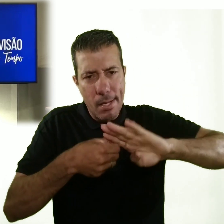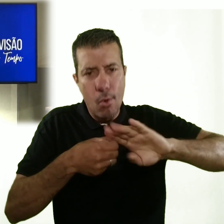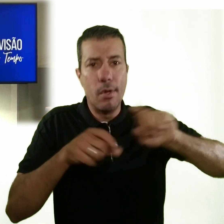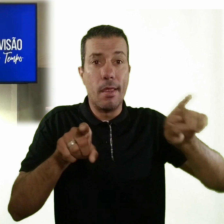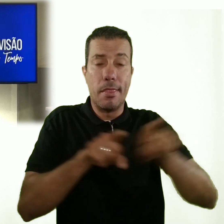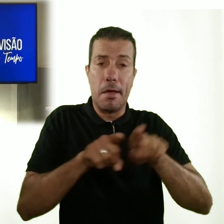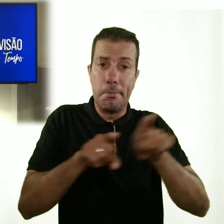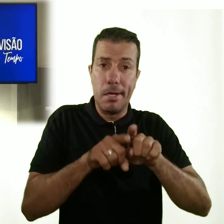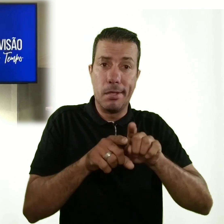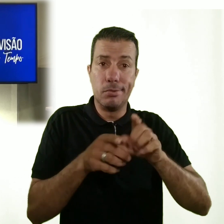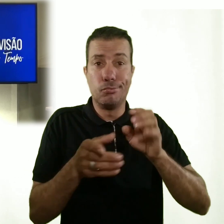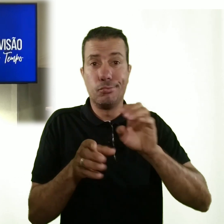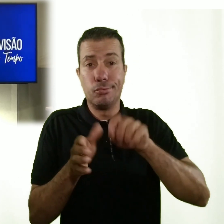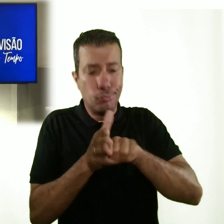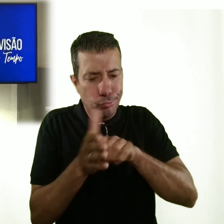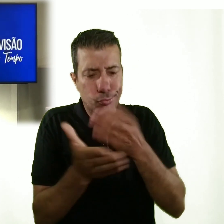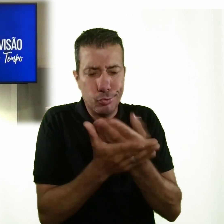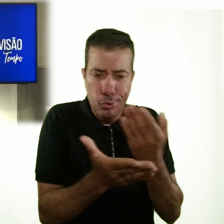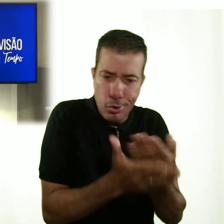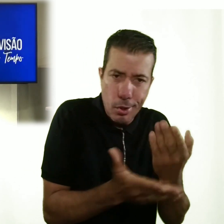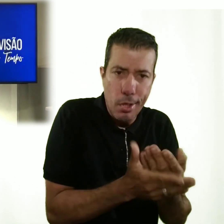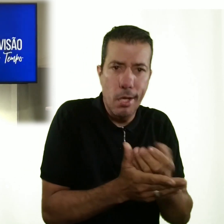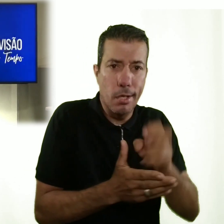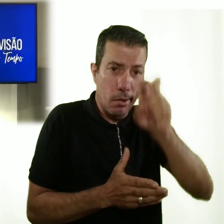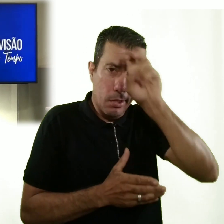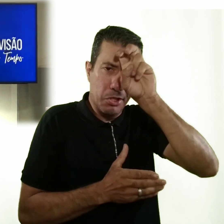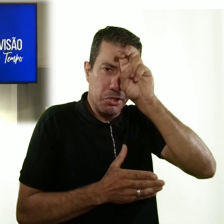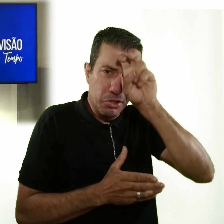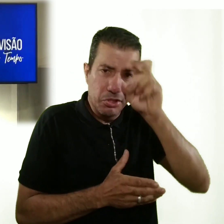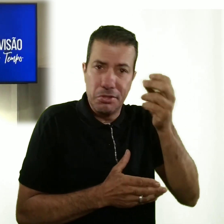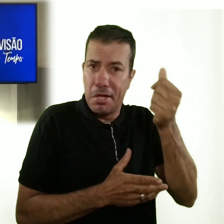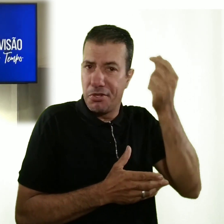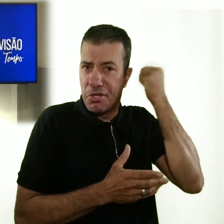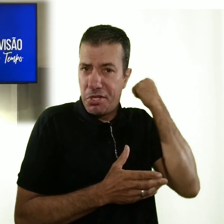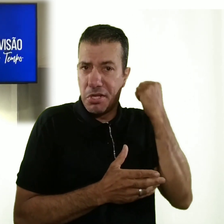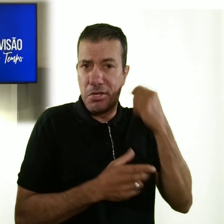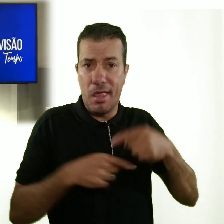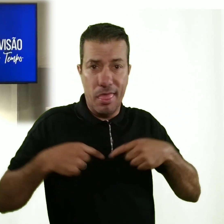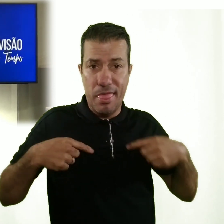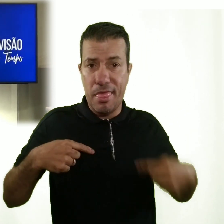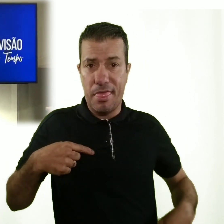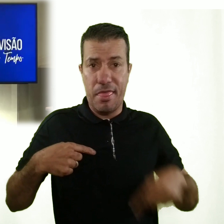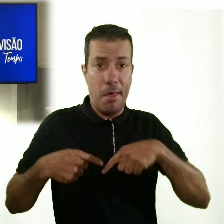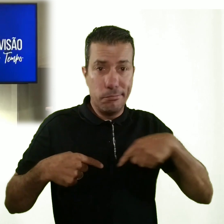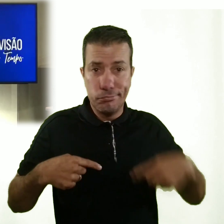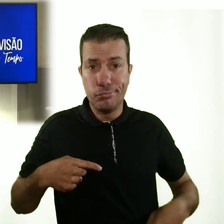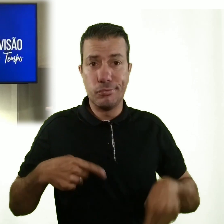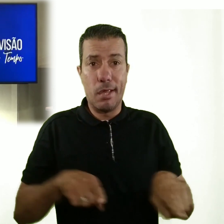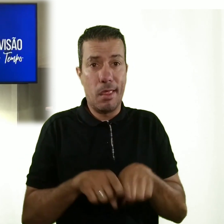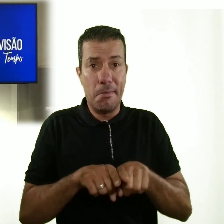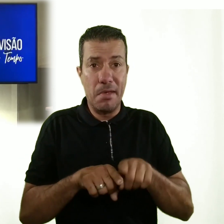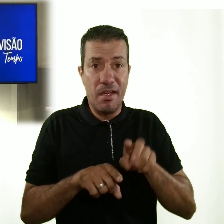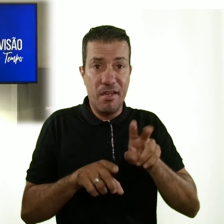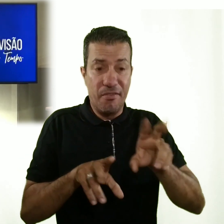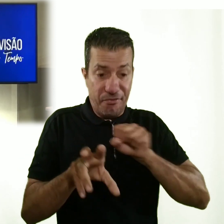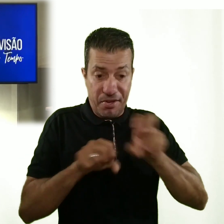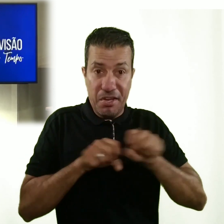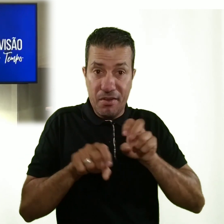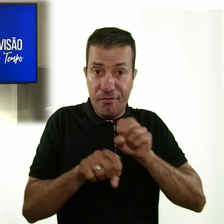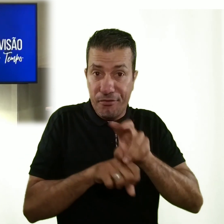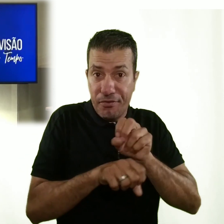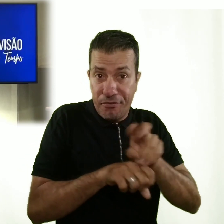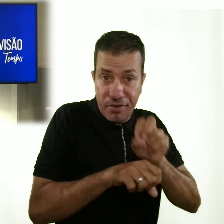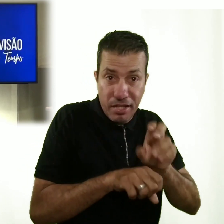Egito Antigo, tem ciência na China. A China não inventou só o vírus, gente, a China